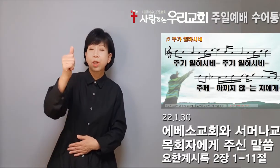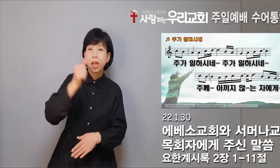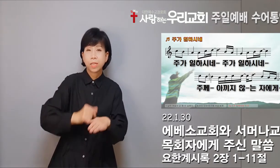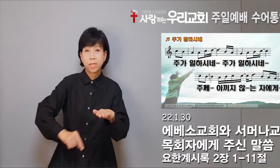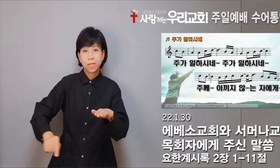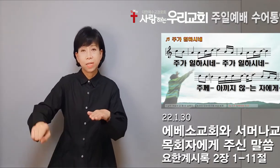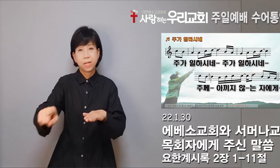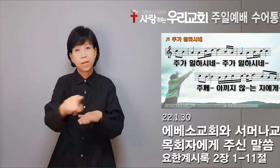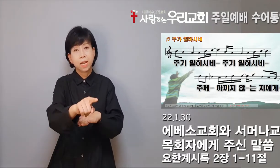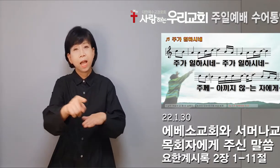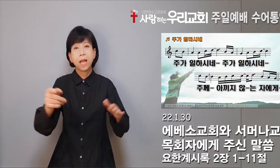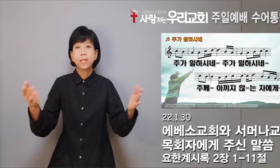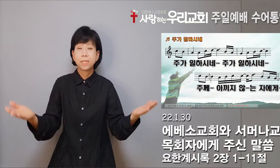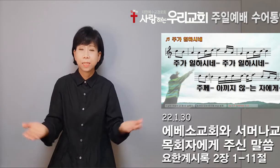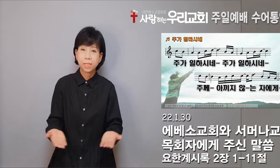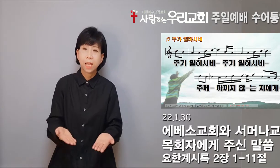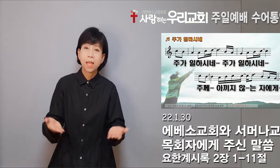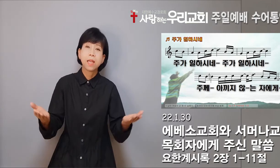일하시네 주가